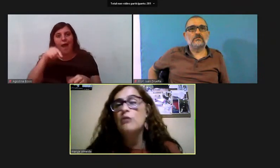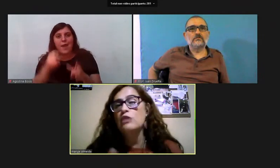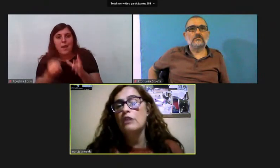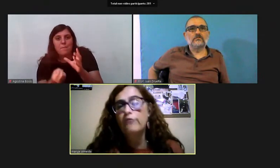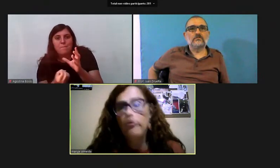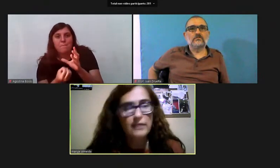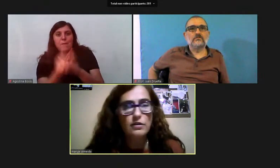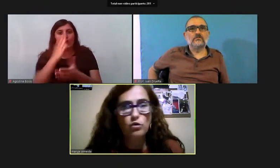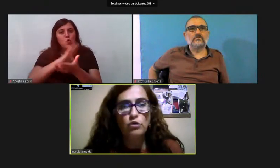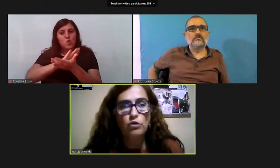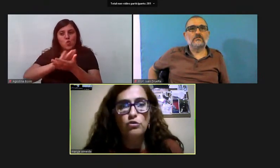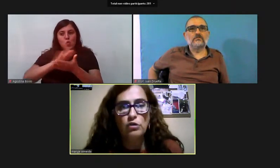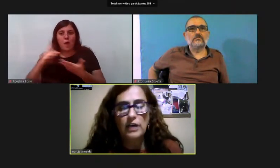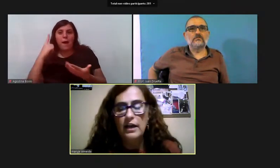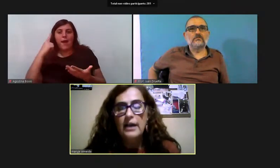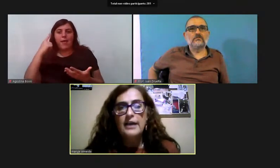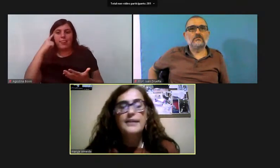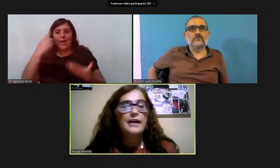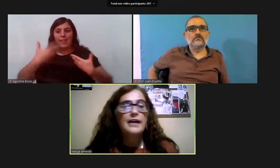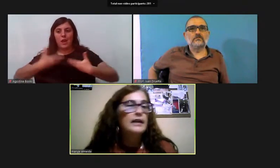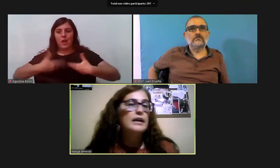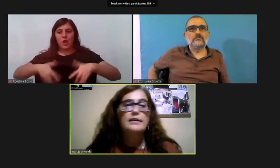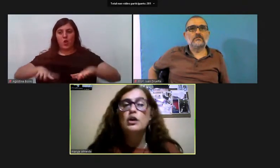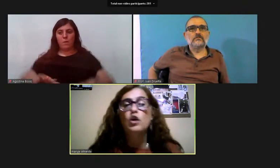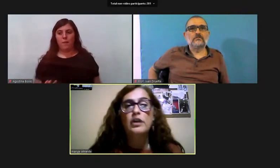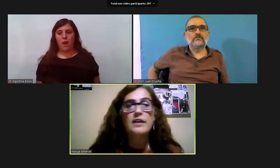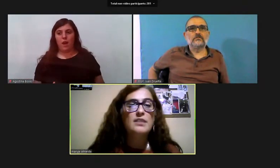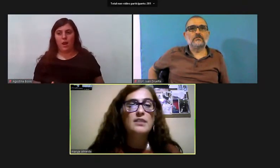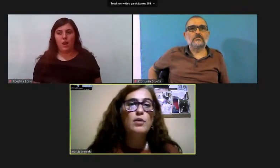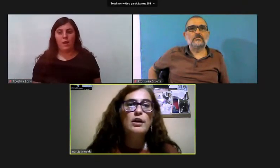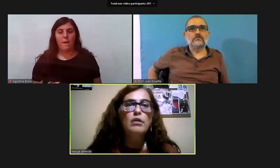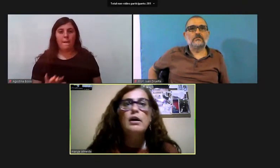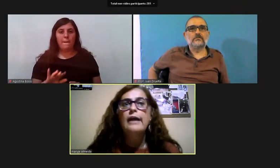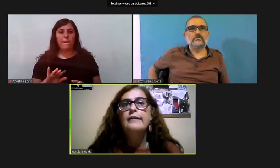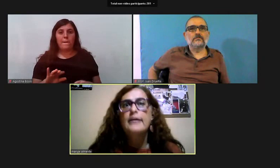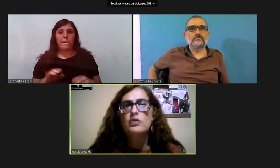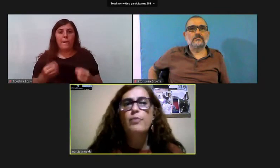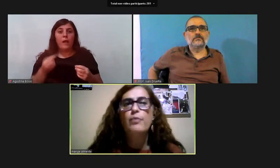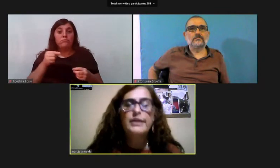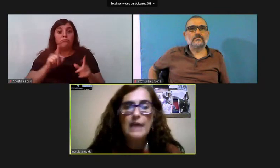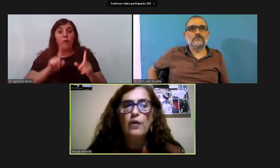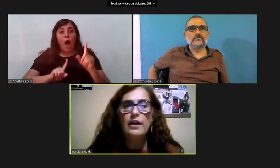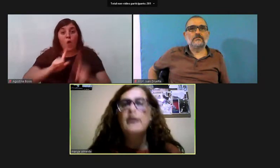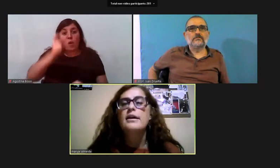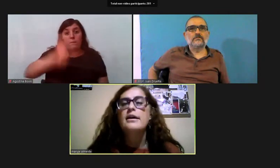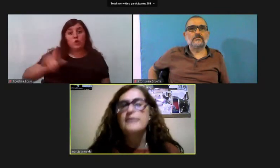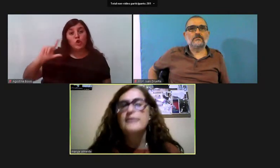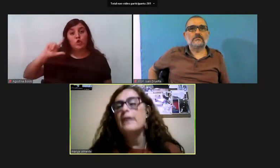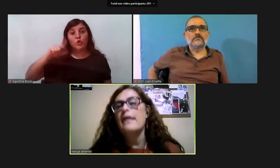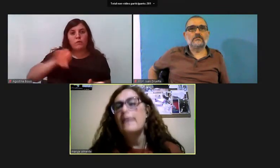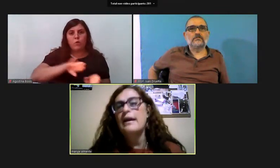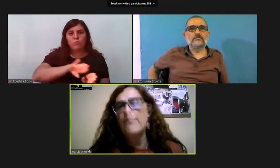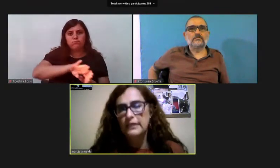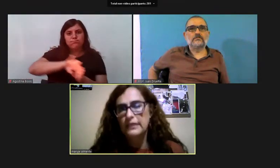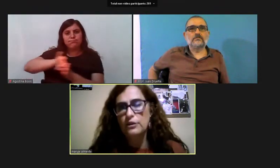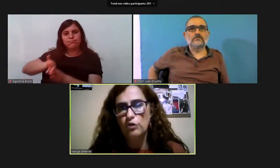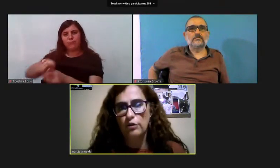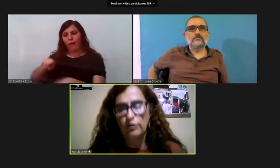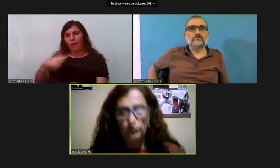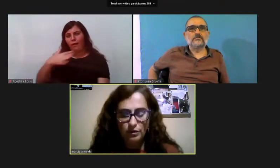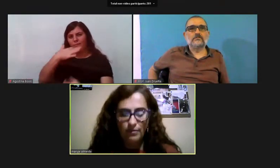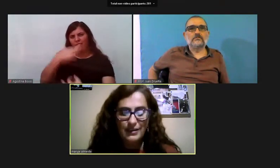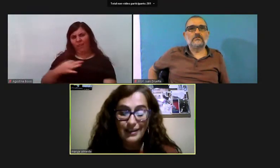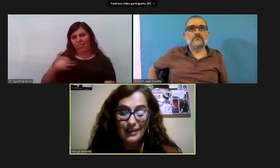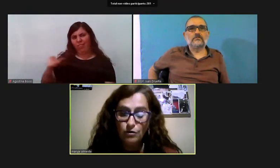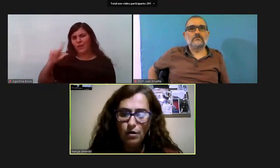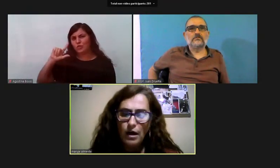hay una sola forma de ser sordo o sorda, y si hay alguien que se corre de ese modelo, estaría sospechado de si es verdaderamente sordo, ¿no?